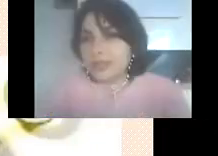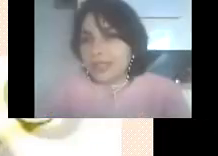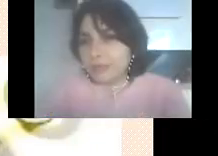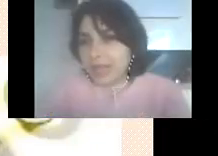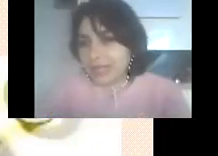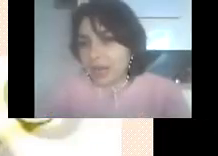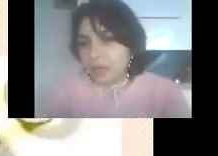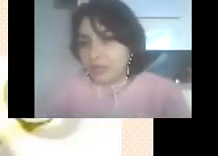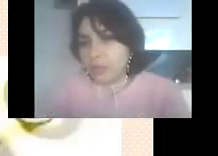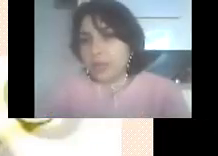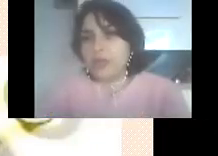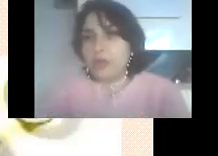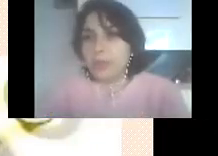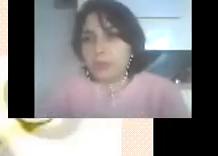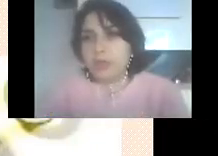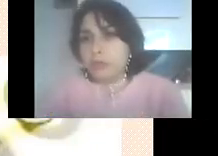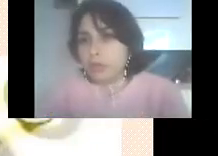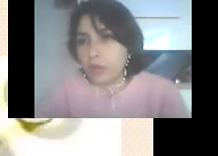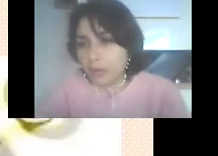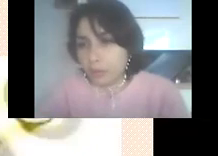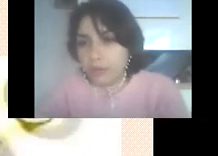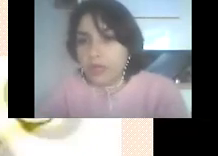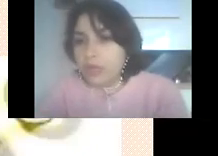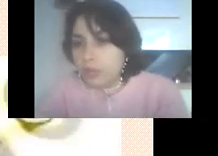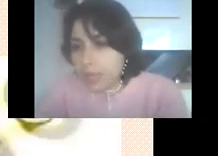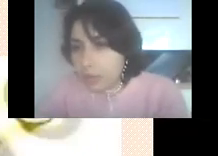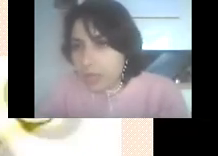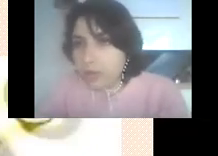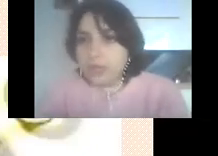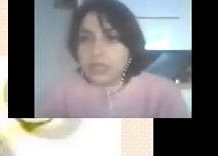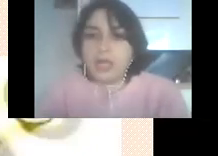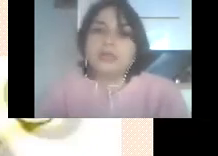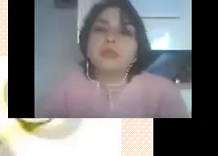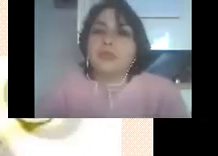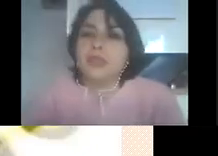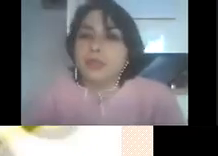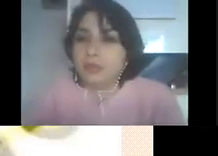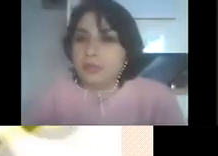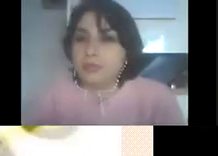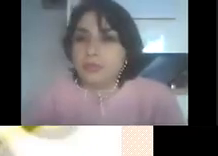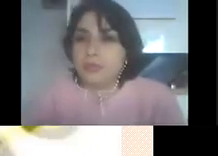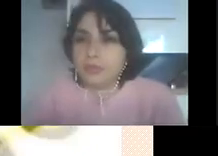Correcto. Las cajas. ¡Ay, se me perdió el Diego! Espérenme, lo tengo que buscar de nuevo. Diego, Diego, ¿dónde estás?